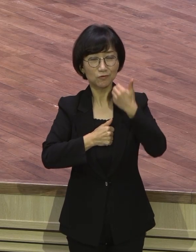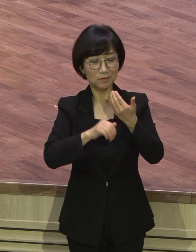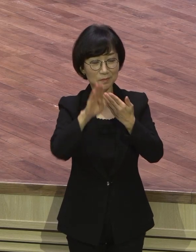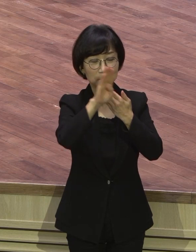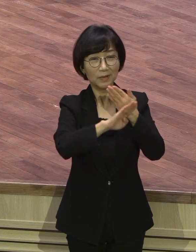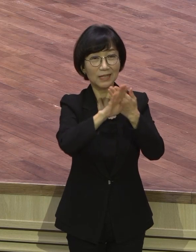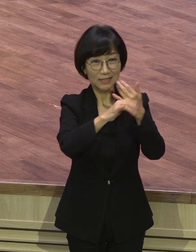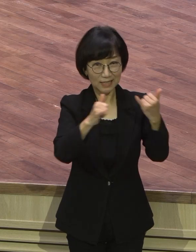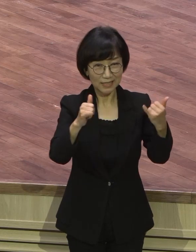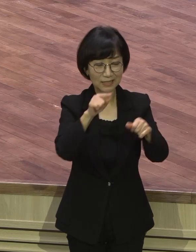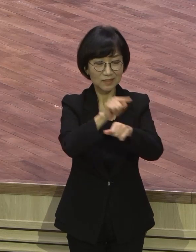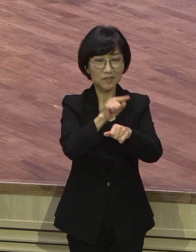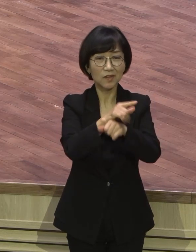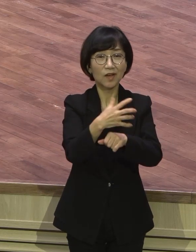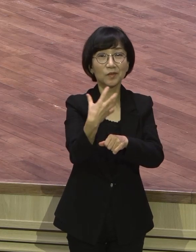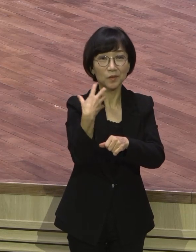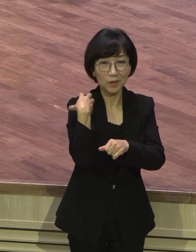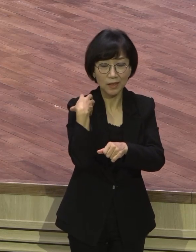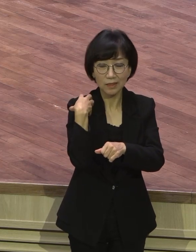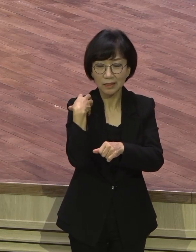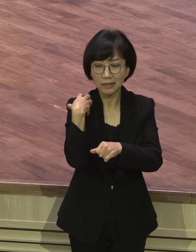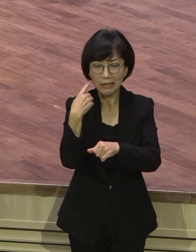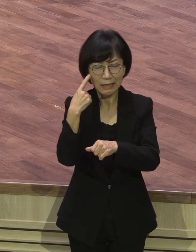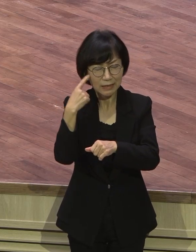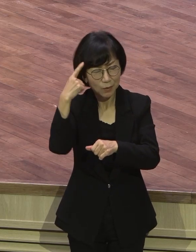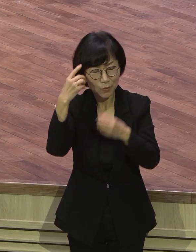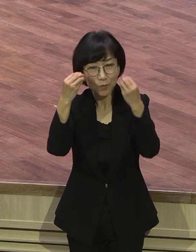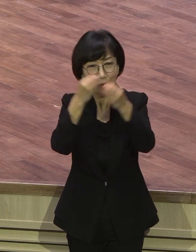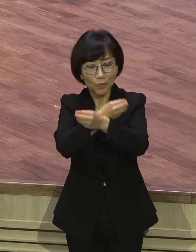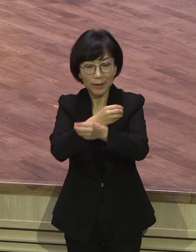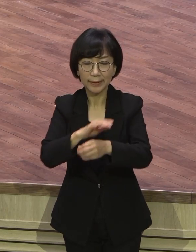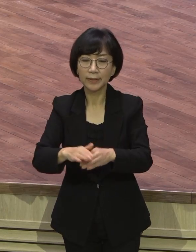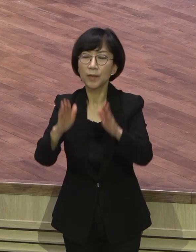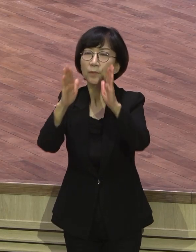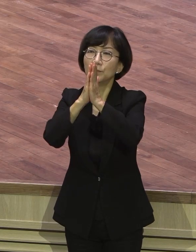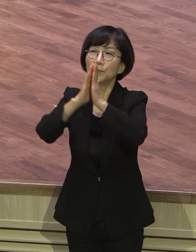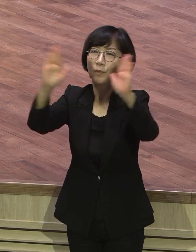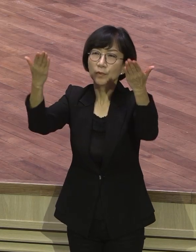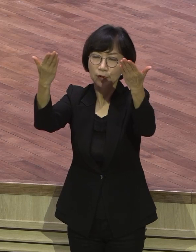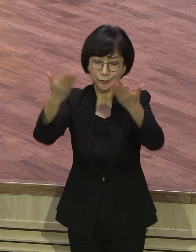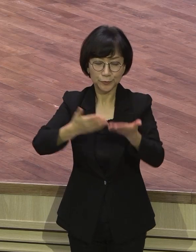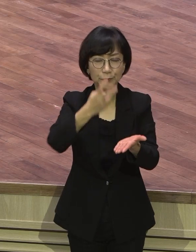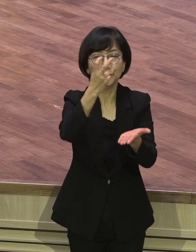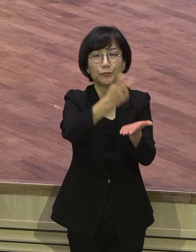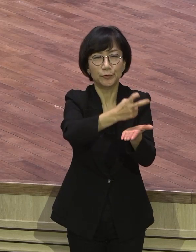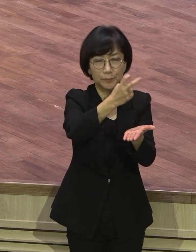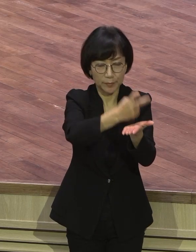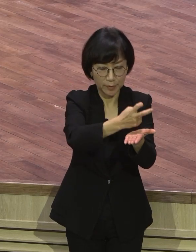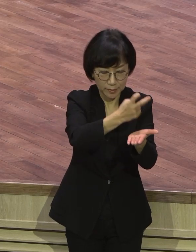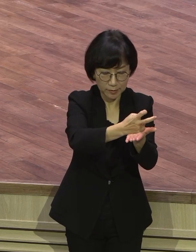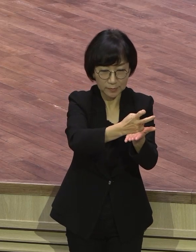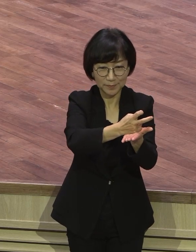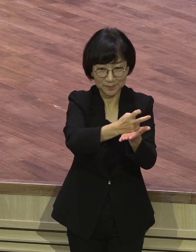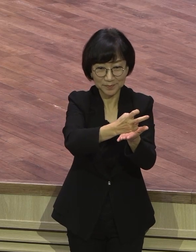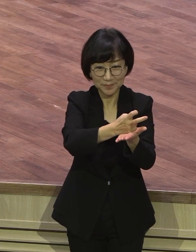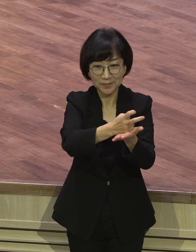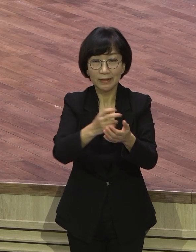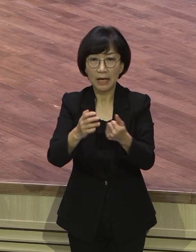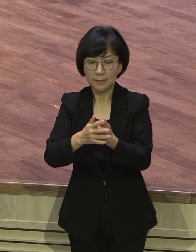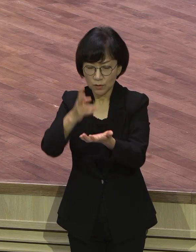핵심이 모세를 통해 주어진 율법이다 그렇게 생각했습니다. 그래서 율법에